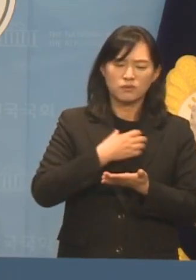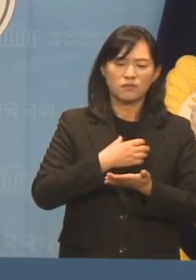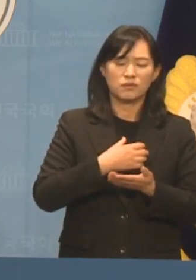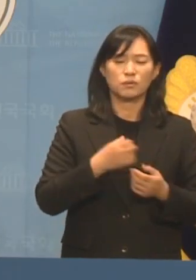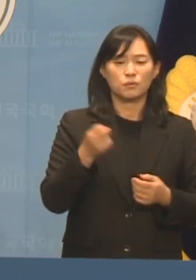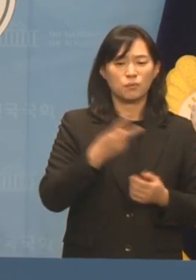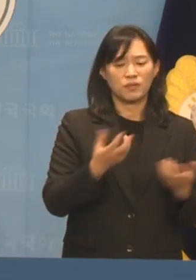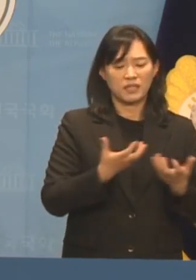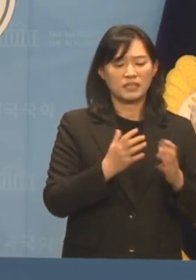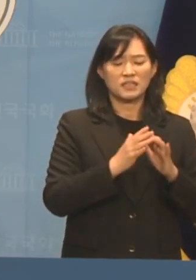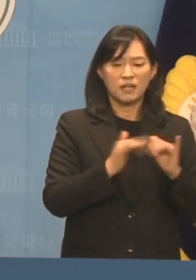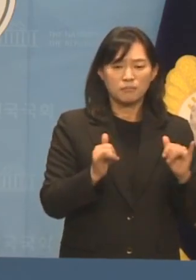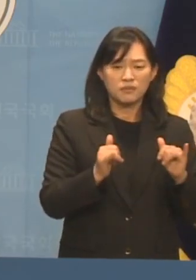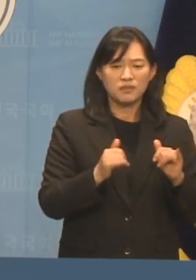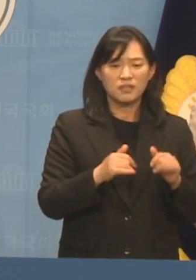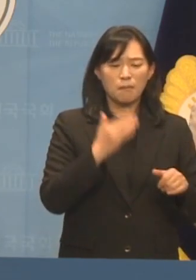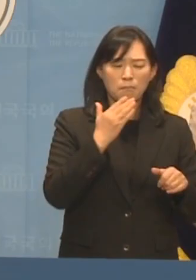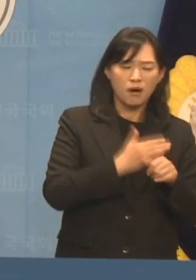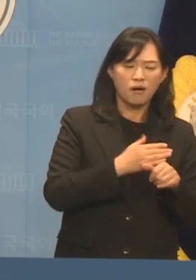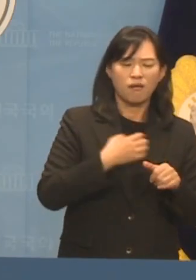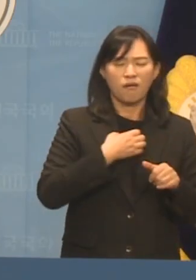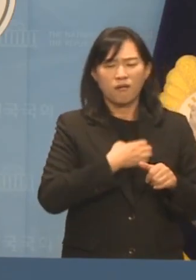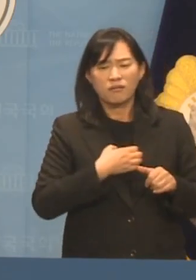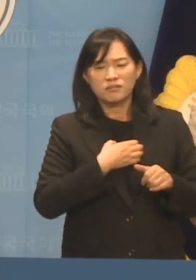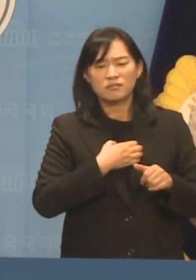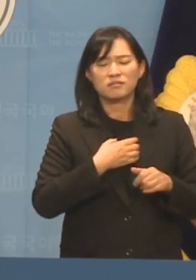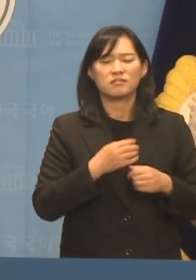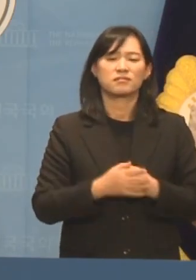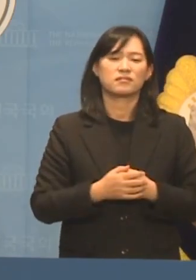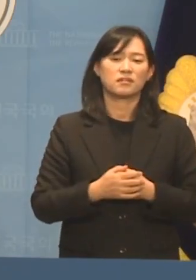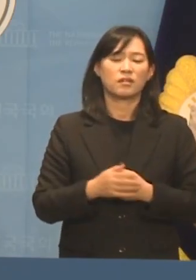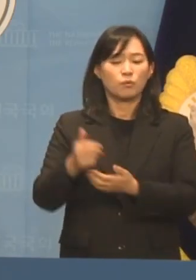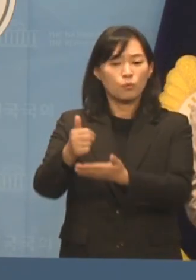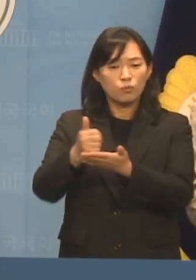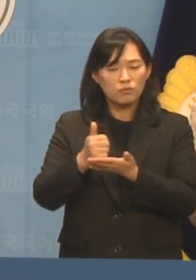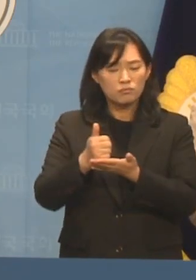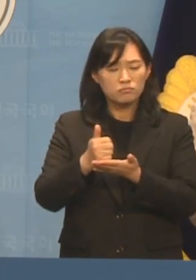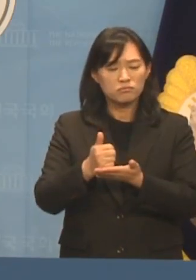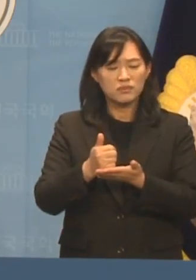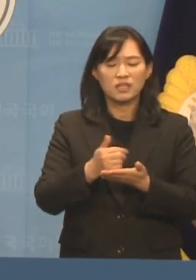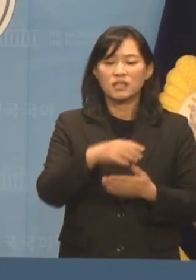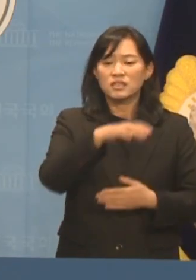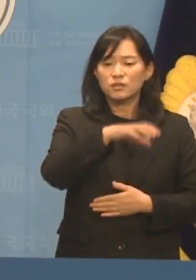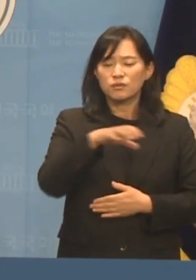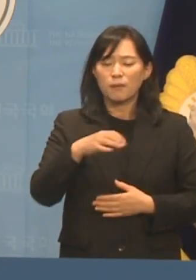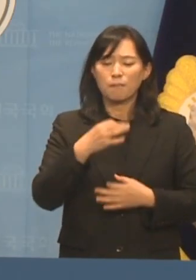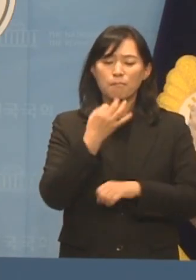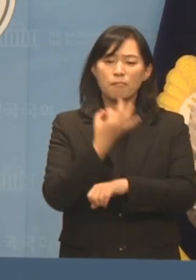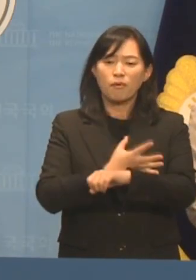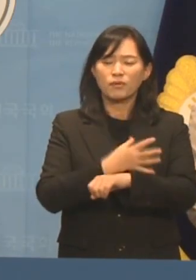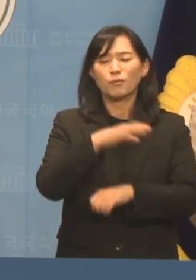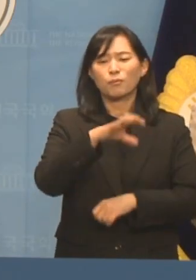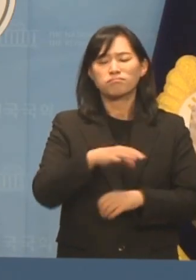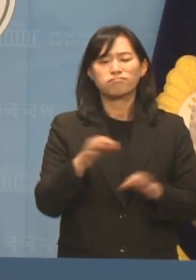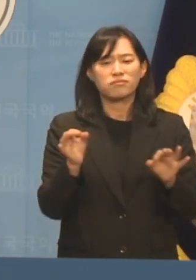노동자들은 일자리를 잃을까 두려워하고 있습니다. 고객들 또한 지역의 소중한 편의시설이 사라지지 않을까 우려하고